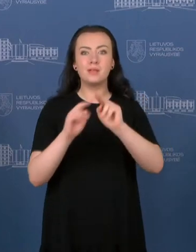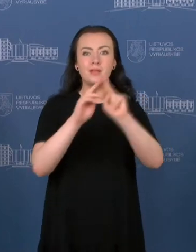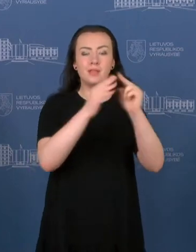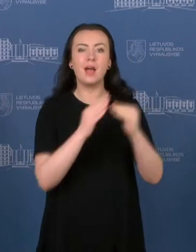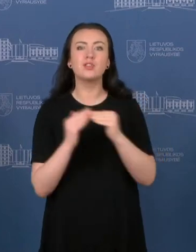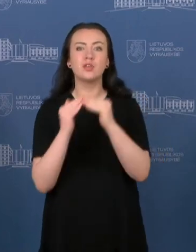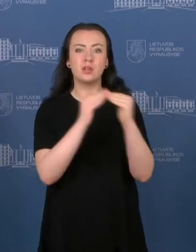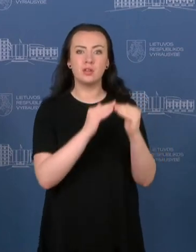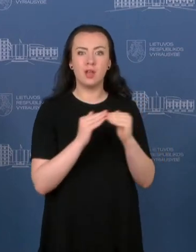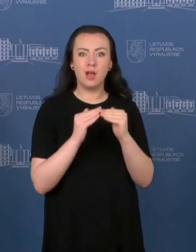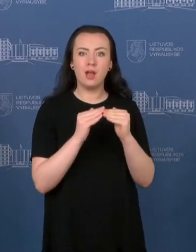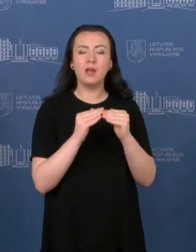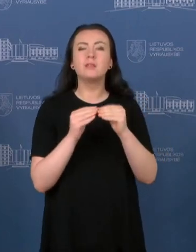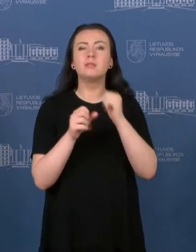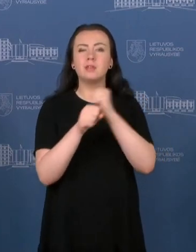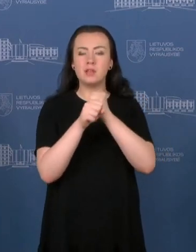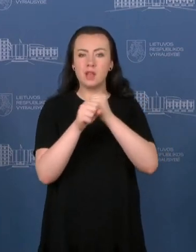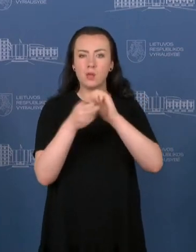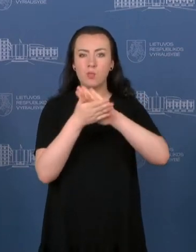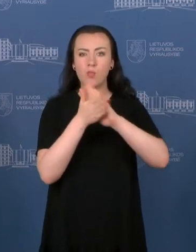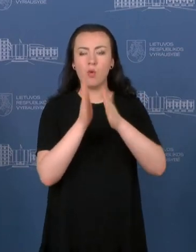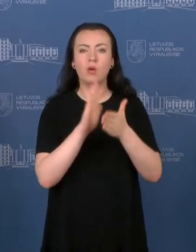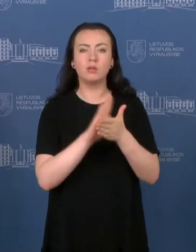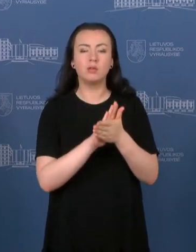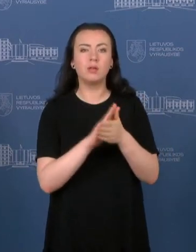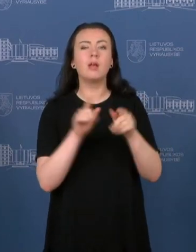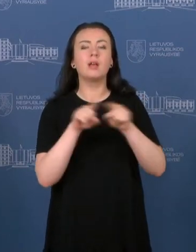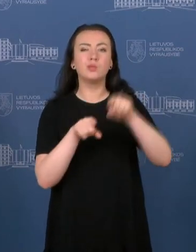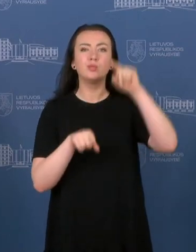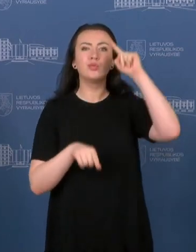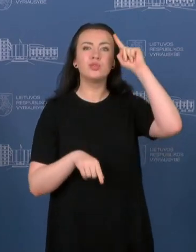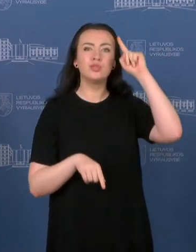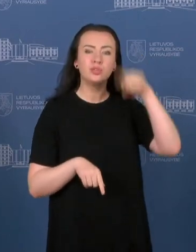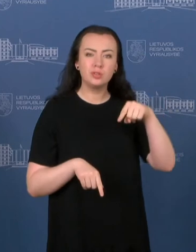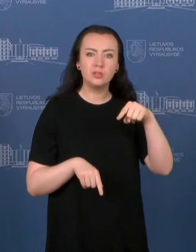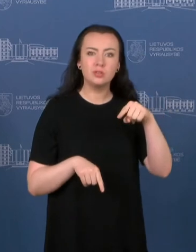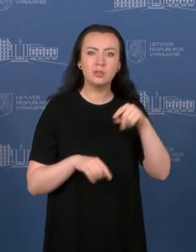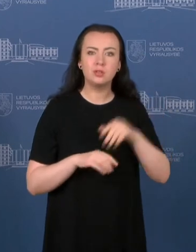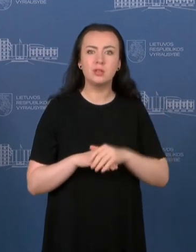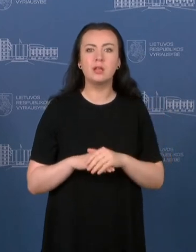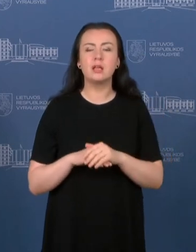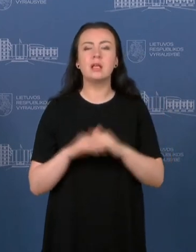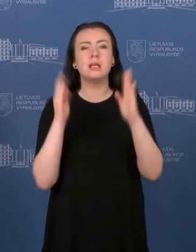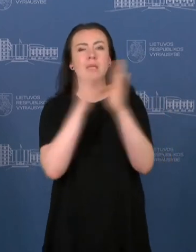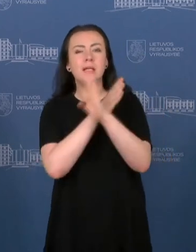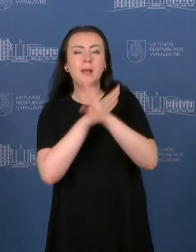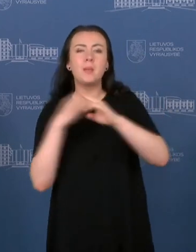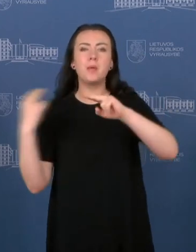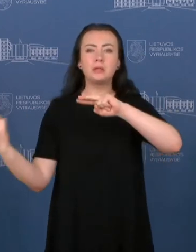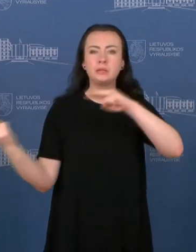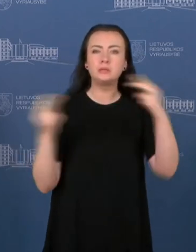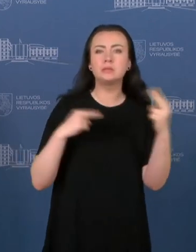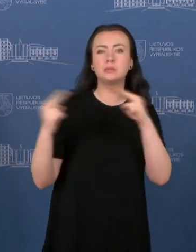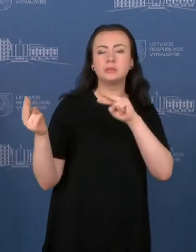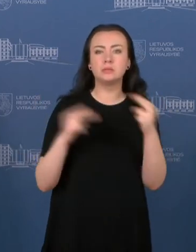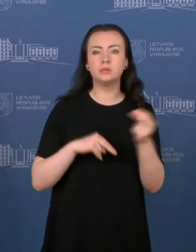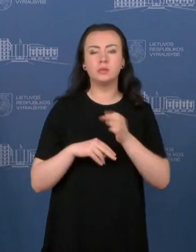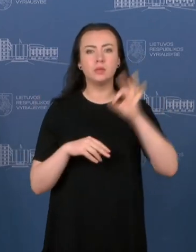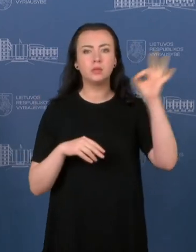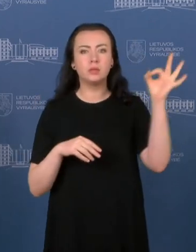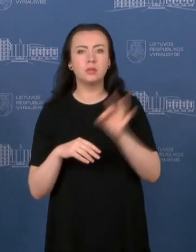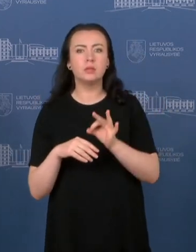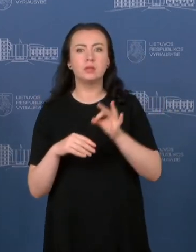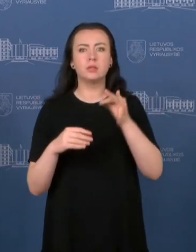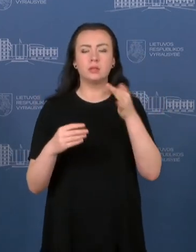aplinkos valdymo darbotvarkiai. Na, kaip žinote, klimato kaita vis dažniau tarsi iš